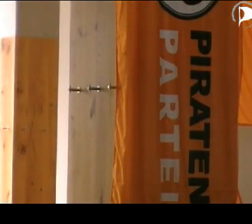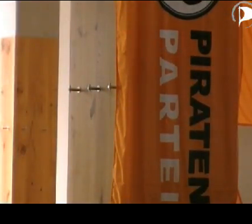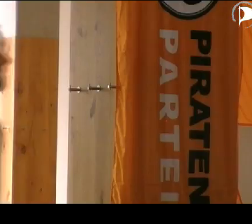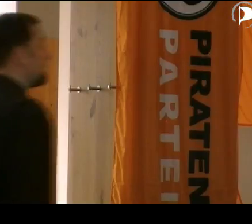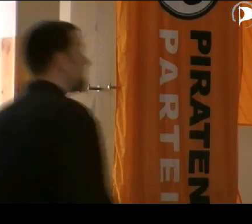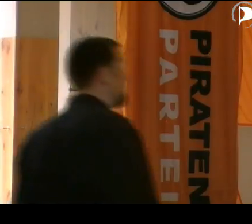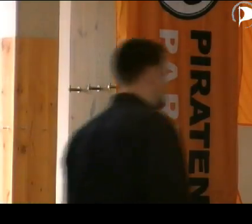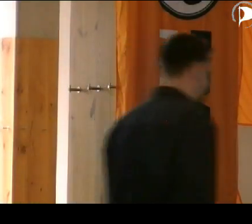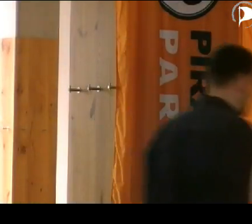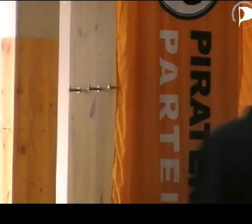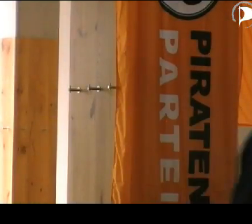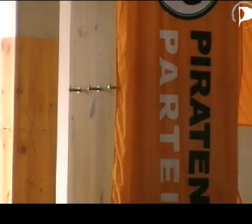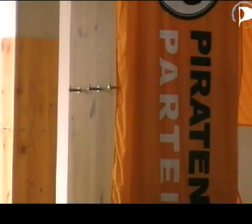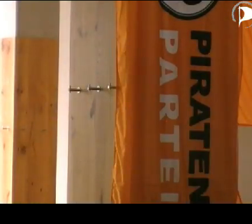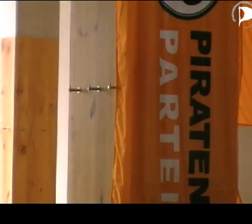im steuerstreit presse